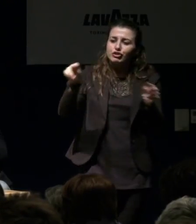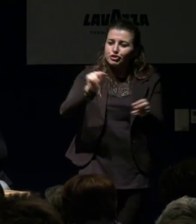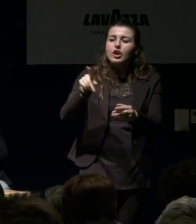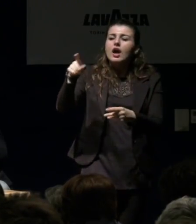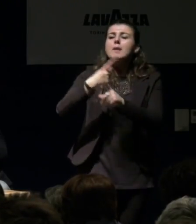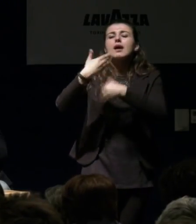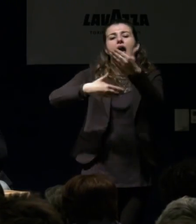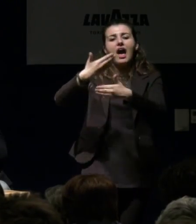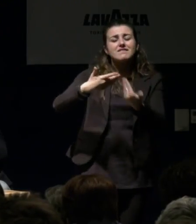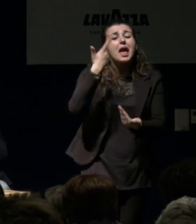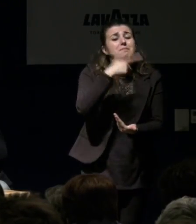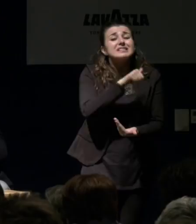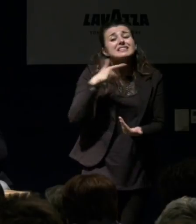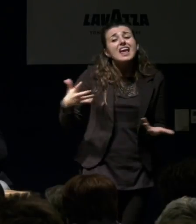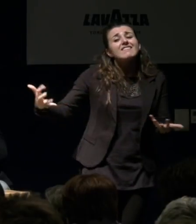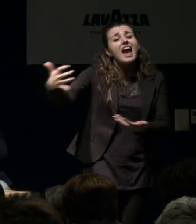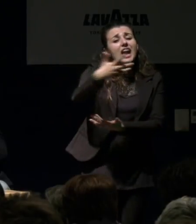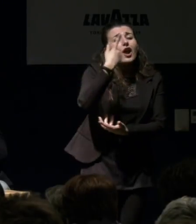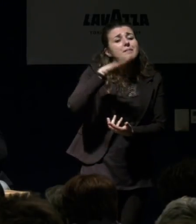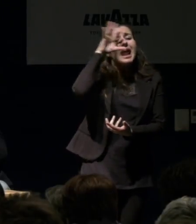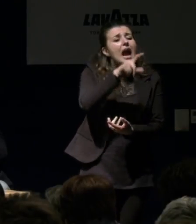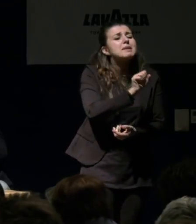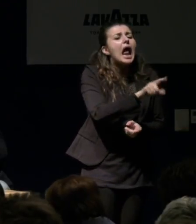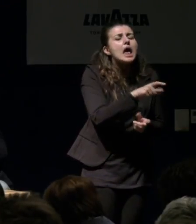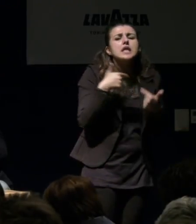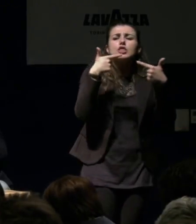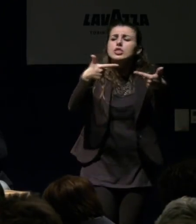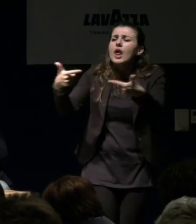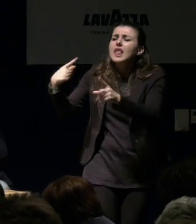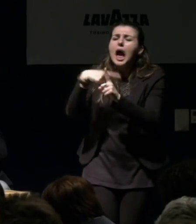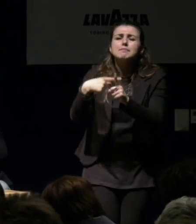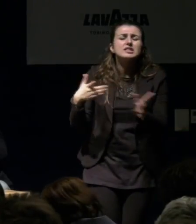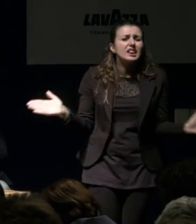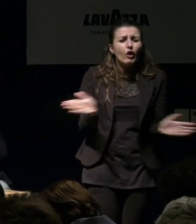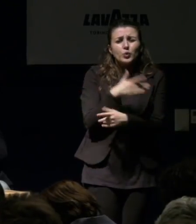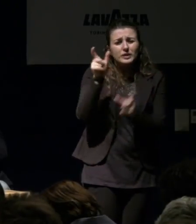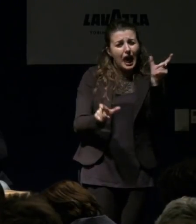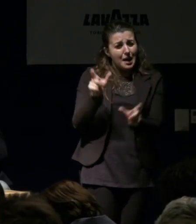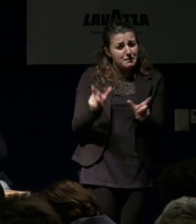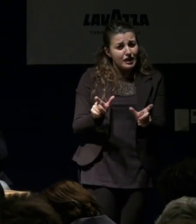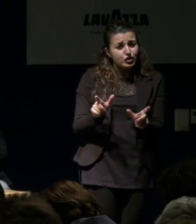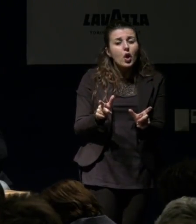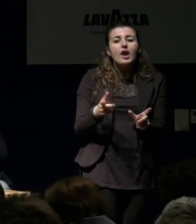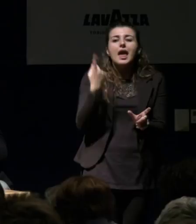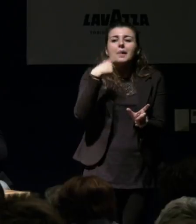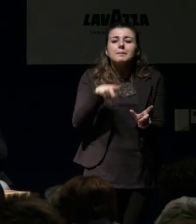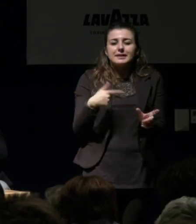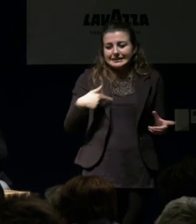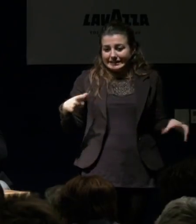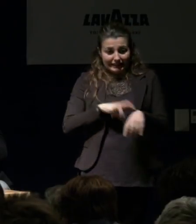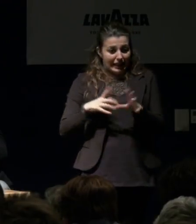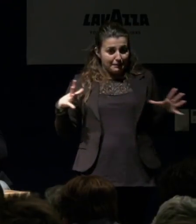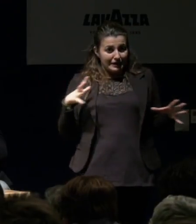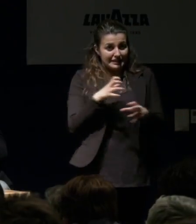capire chi era alessandro per capire come riuscisse a dare veramente il meglio di a far dare il meglio da chiunque visto che il tempo stringe